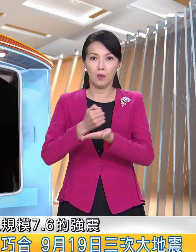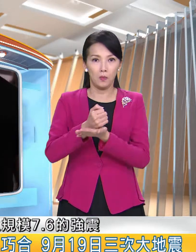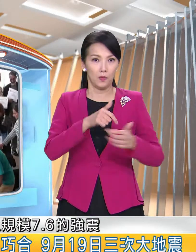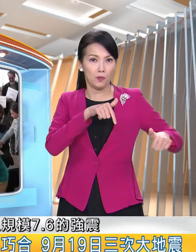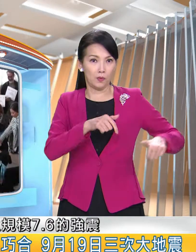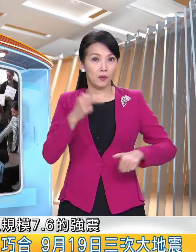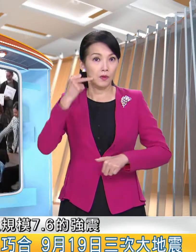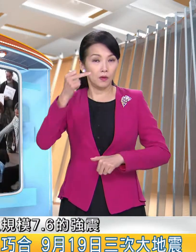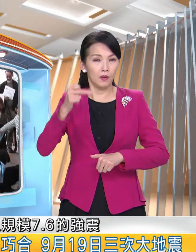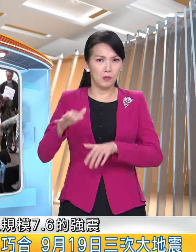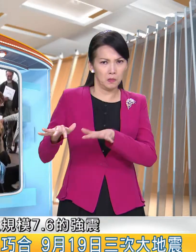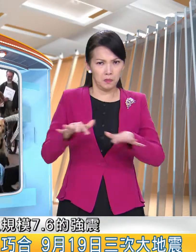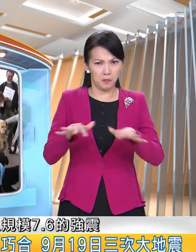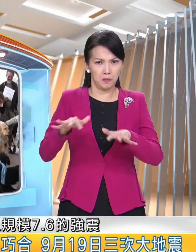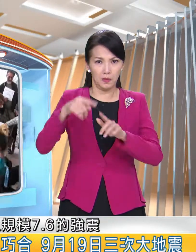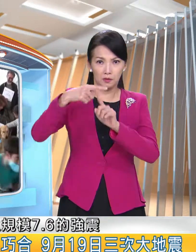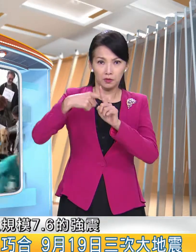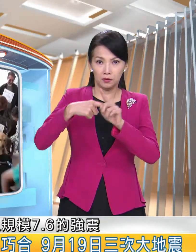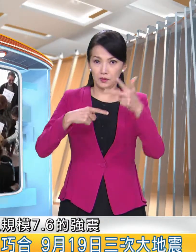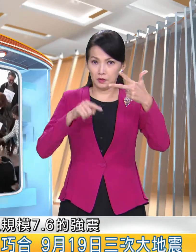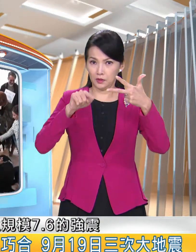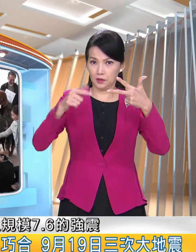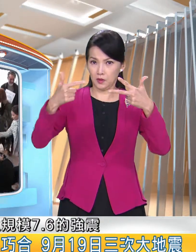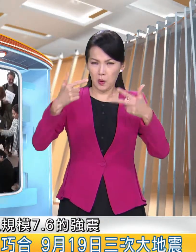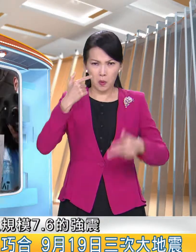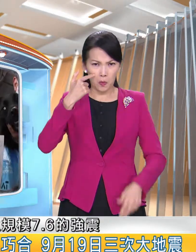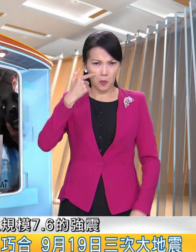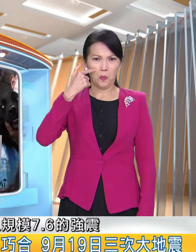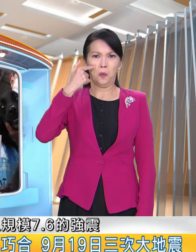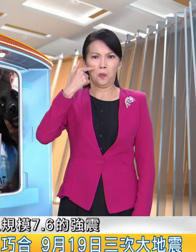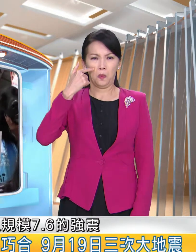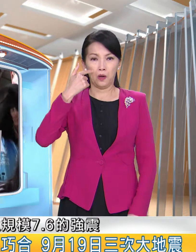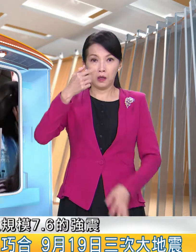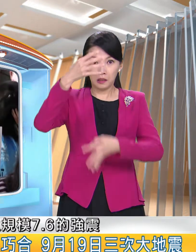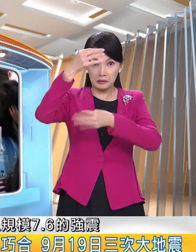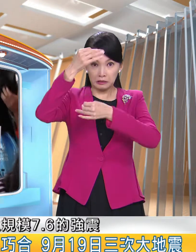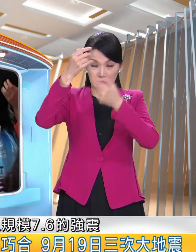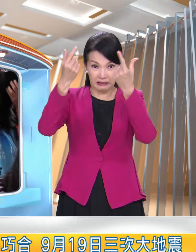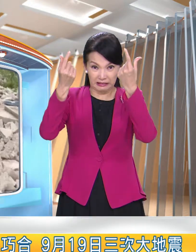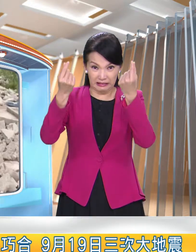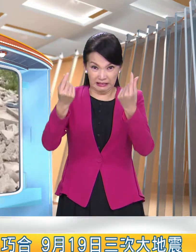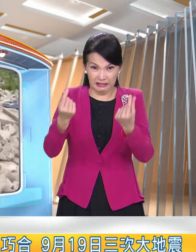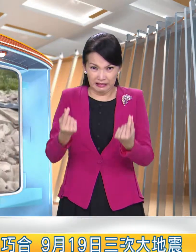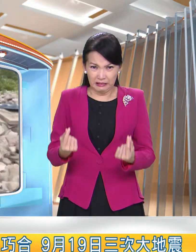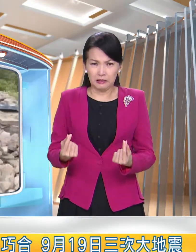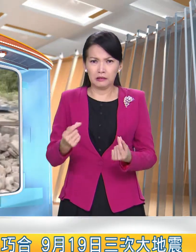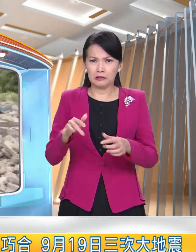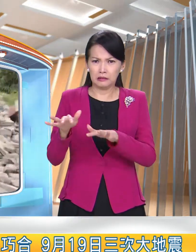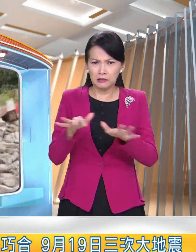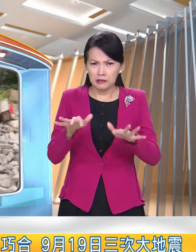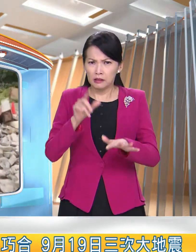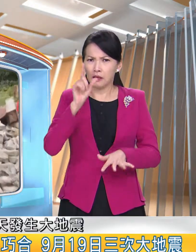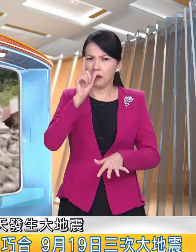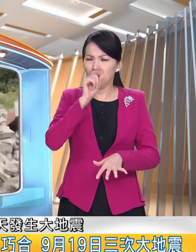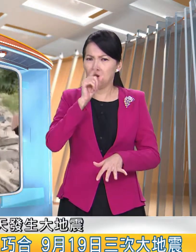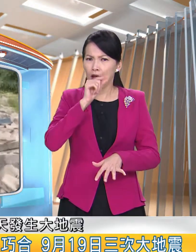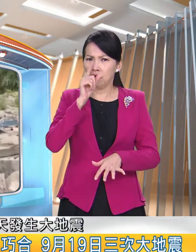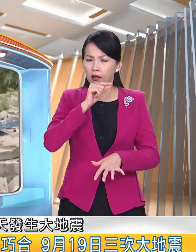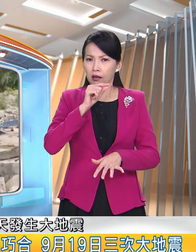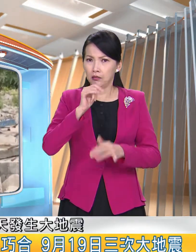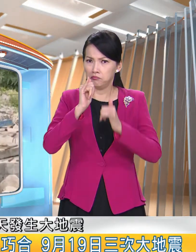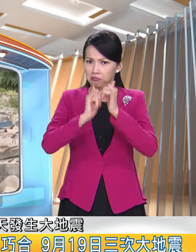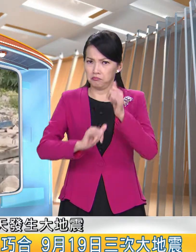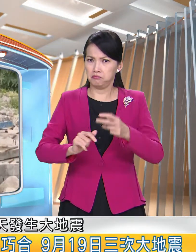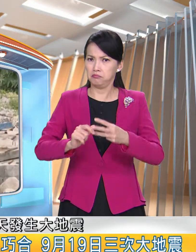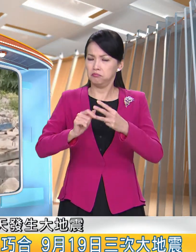墨西哥9月19号发生规模7.6的强震，这也是该国史上第三